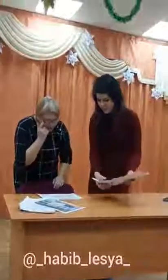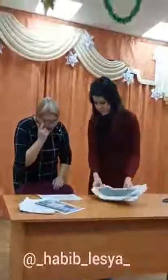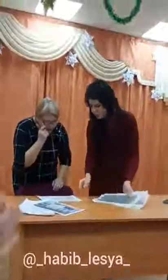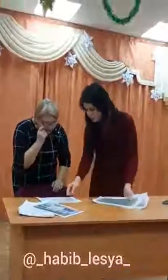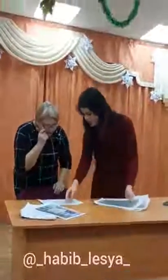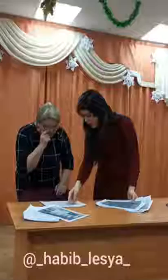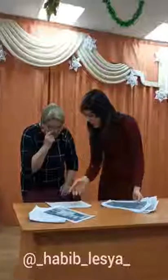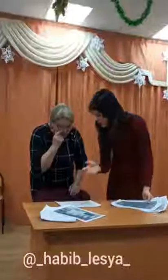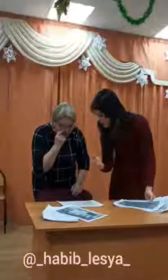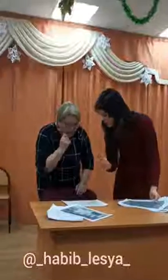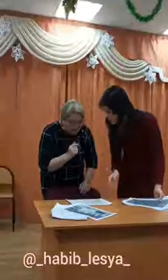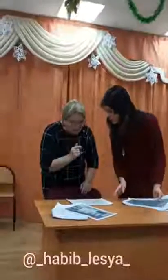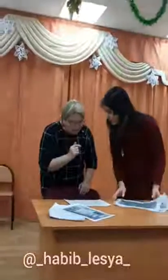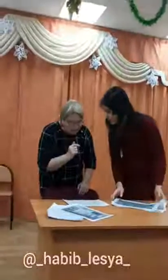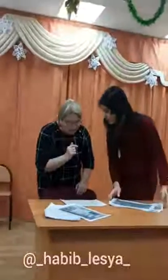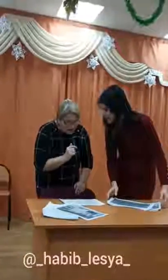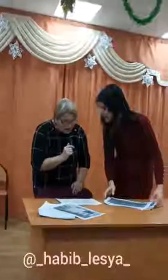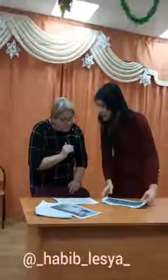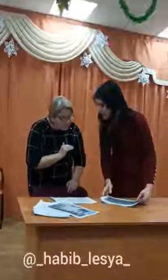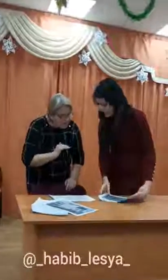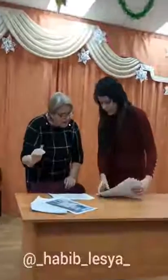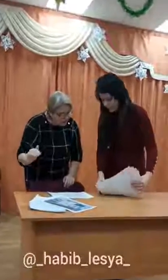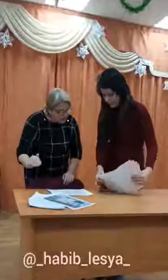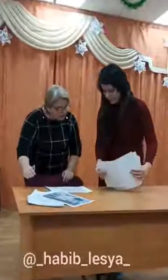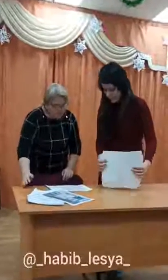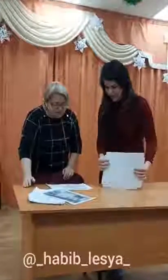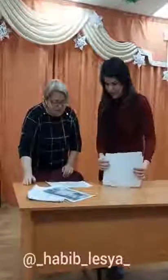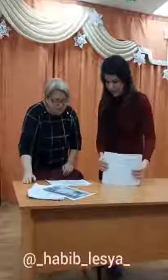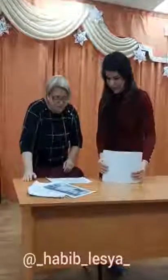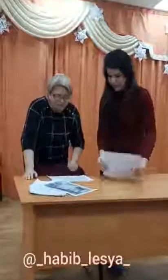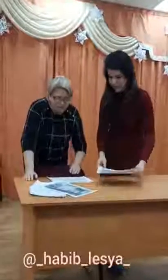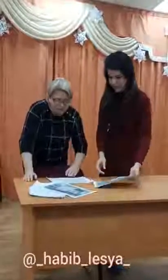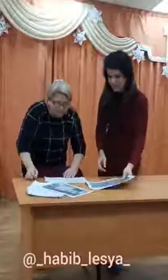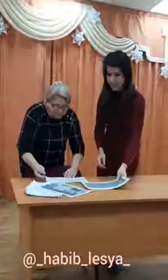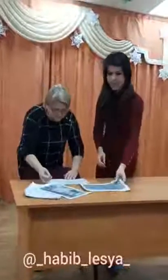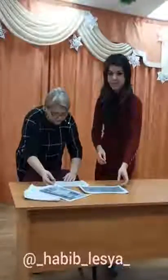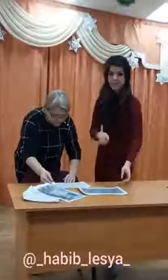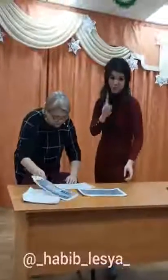зарегистрирована. Нью Миллениум ей привлекает клиенты. Официальный, да.